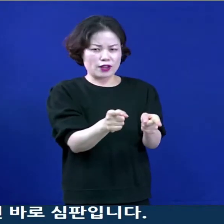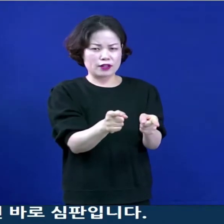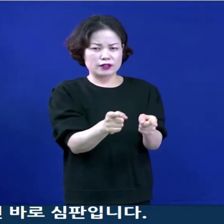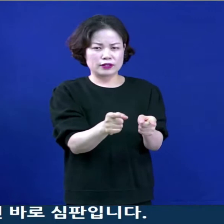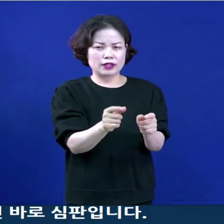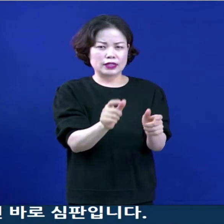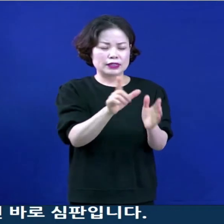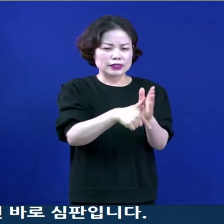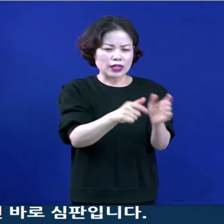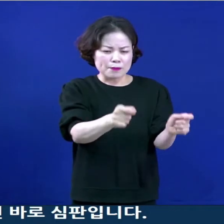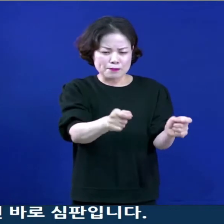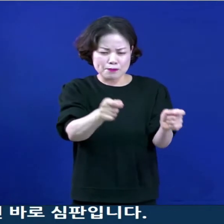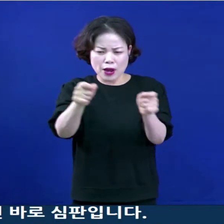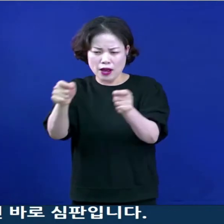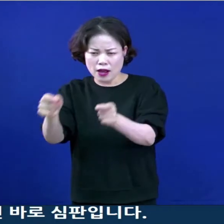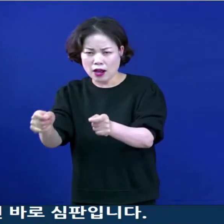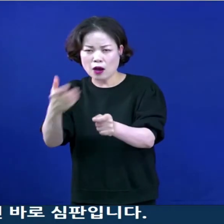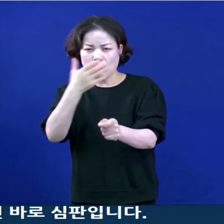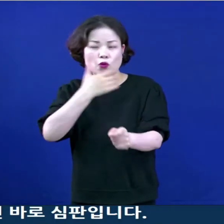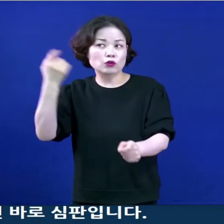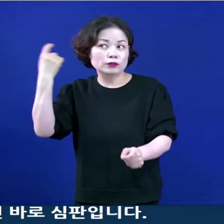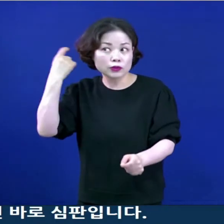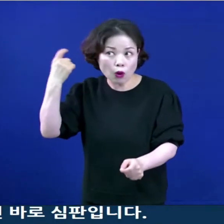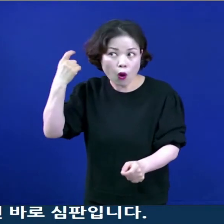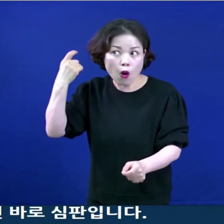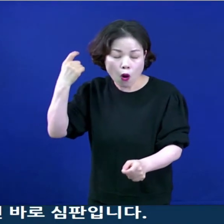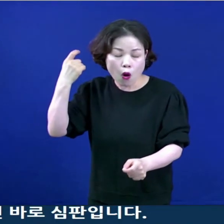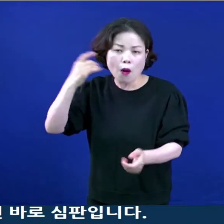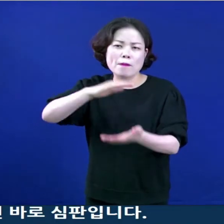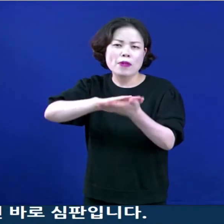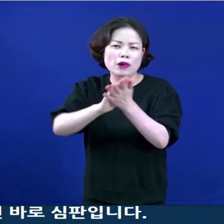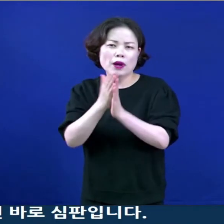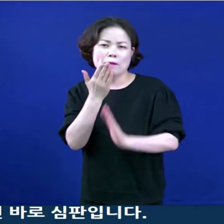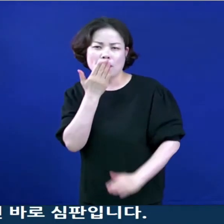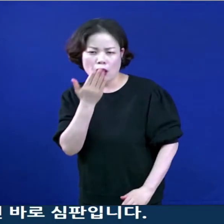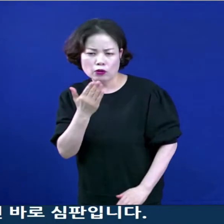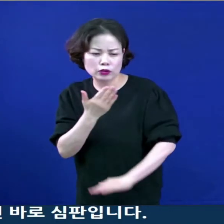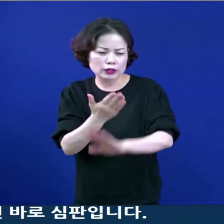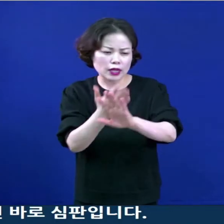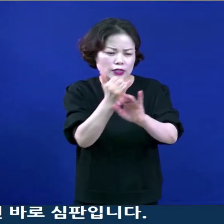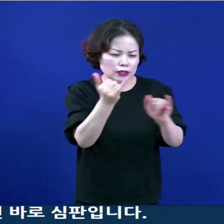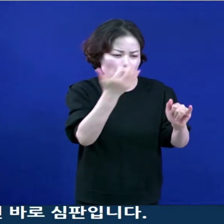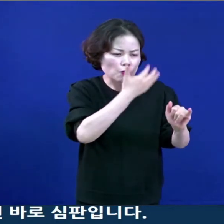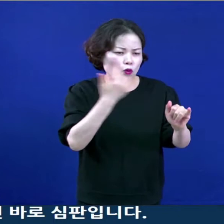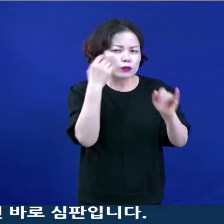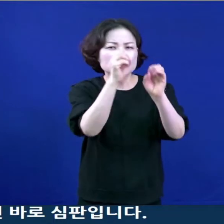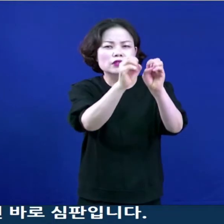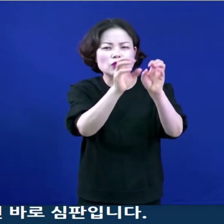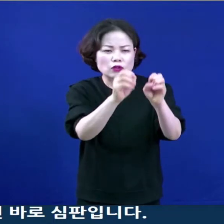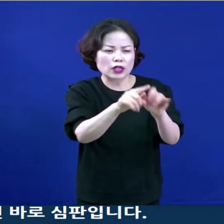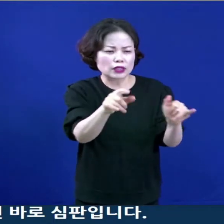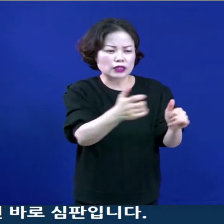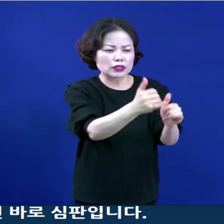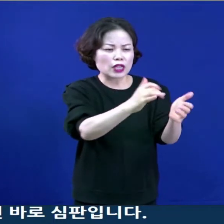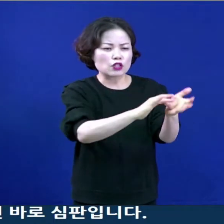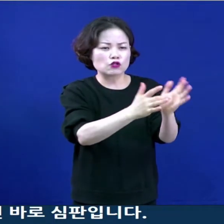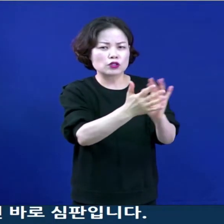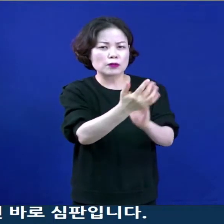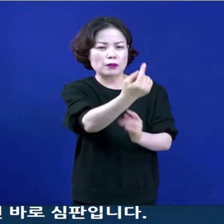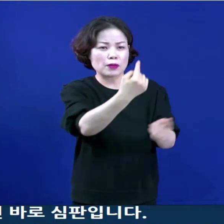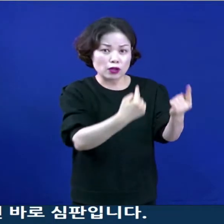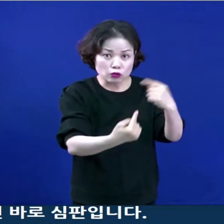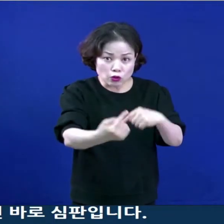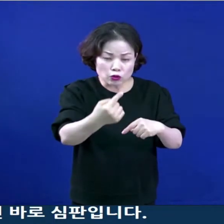시간을 연장하여서 그 시간 동안 복음을 듣고 우리가 변화될 수 있고, 또 우리가 다른 사람에게 전도를 해서 그 사람도 주님 앞에 나올 수